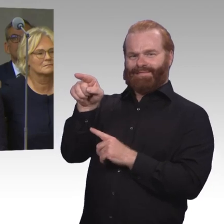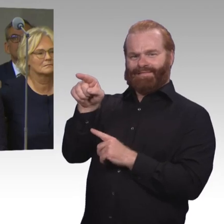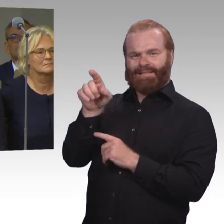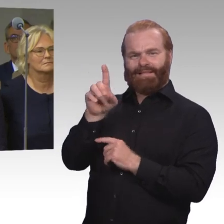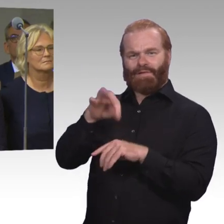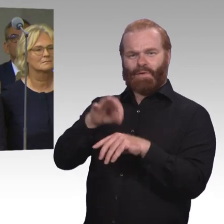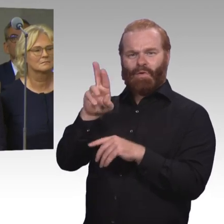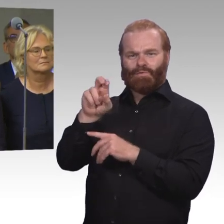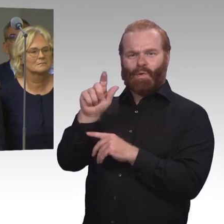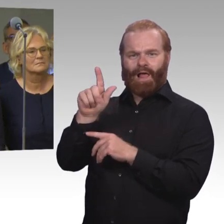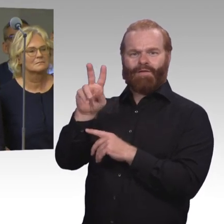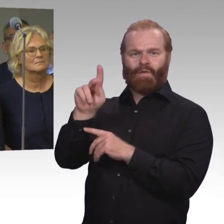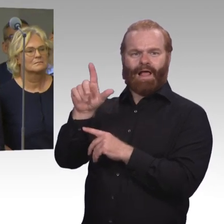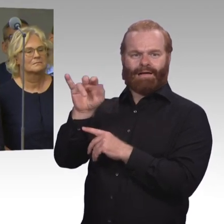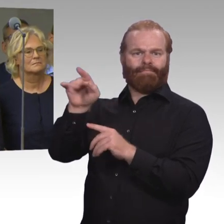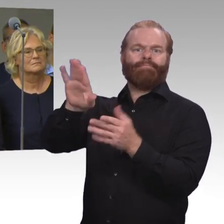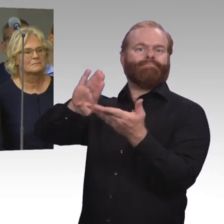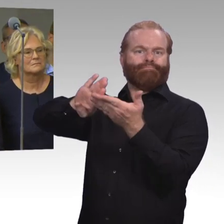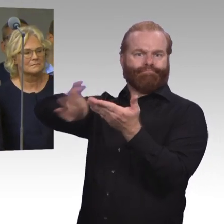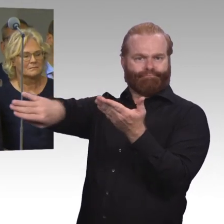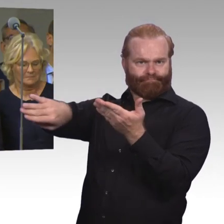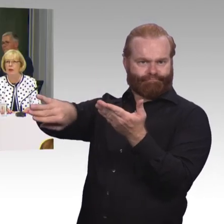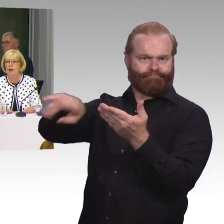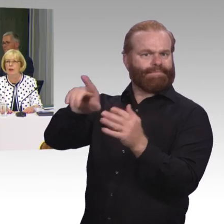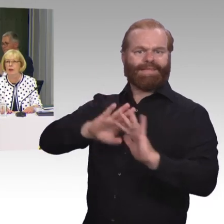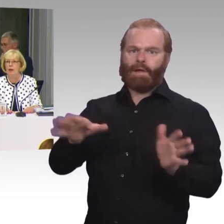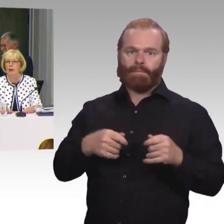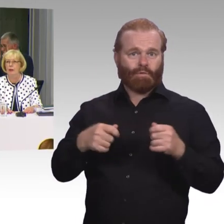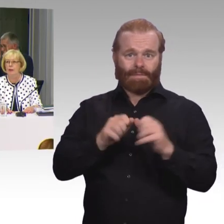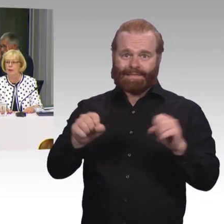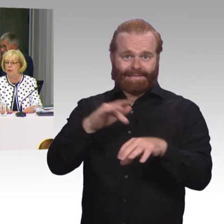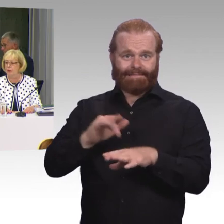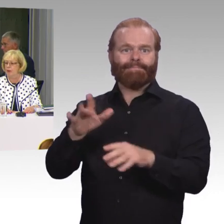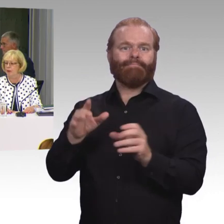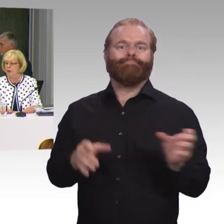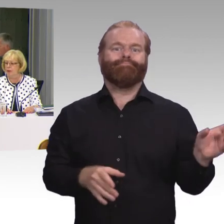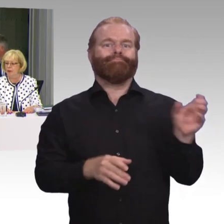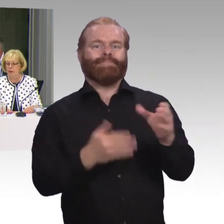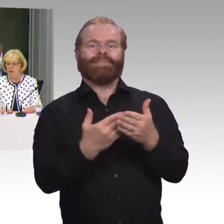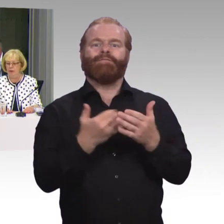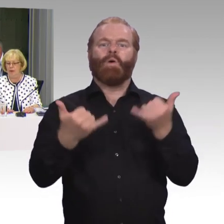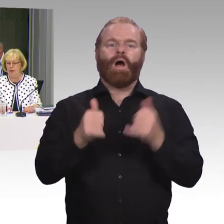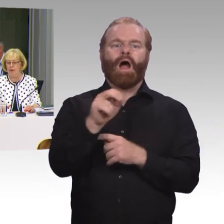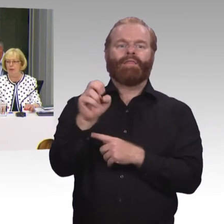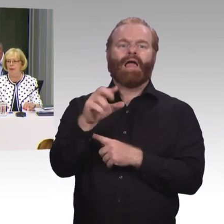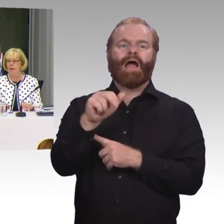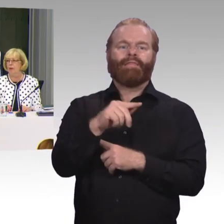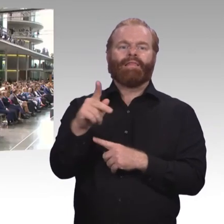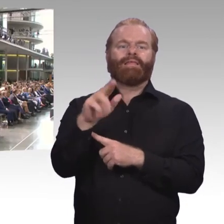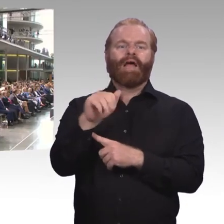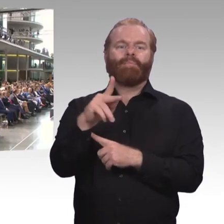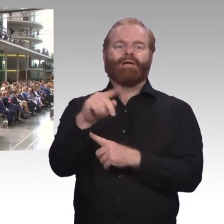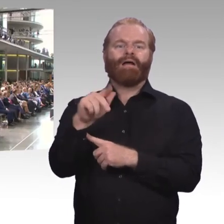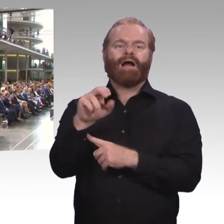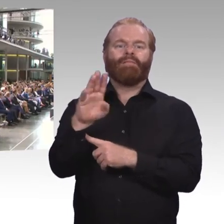56 vorgesehenen Eid. Frau Kramp-Karrenbauer, ich bitte Sie zur Eidesleistung zu mir bzw. zu dem